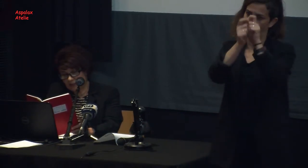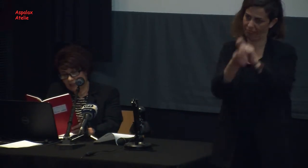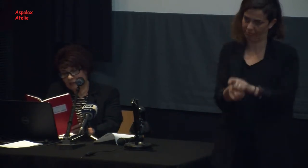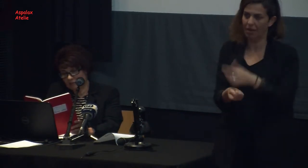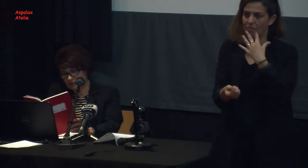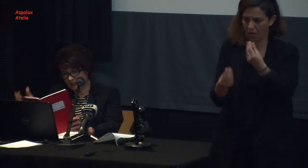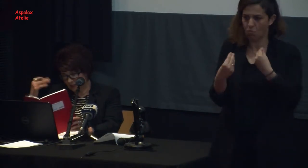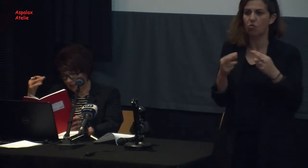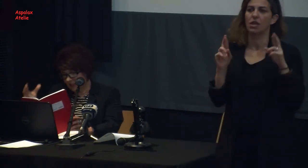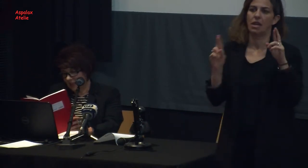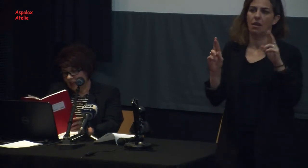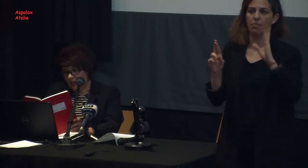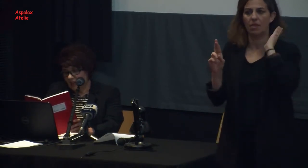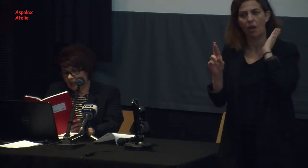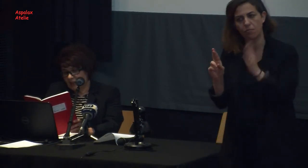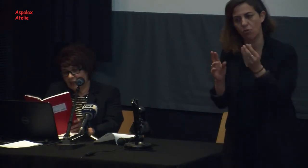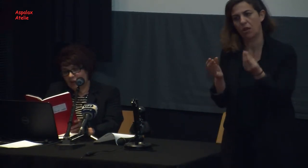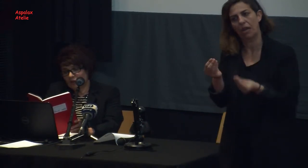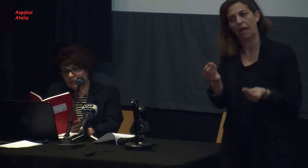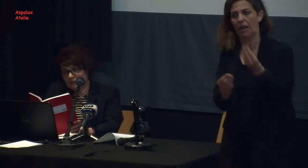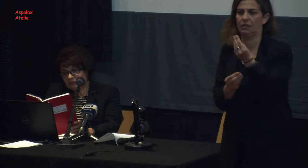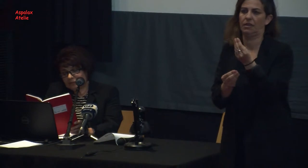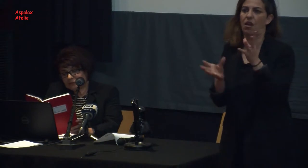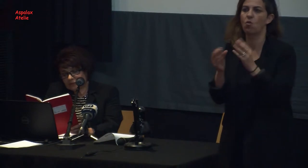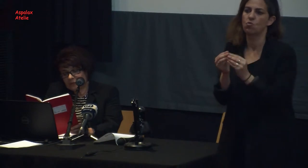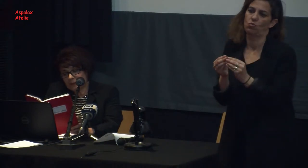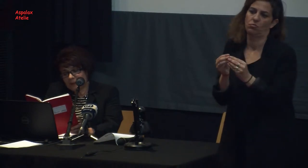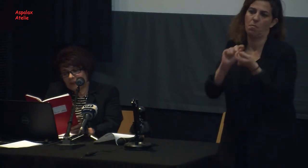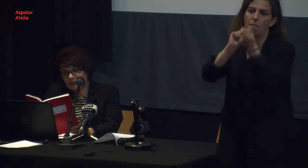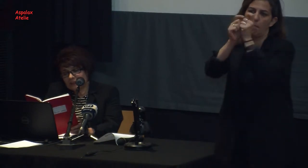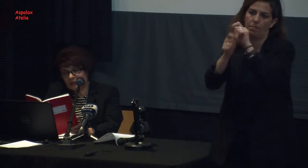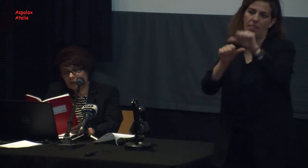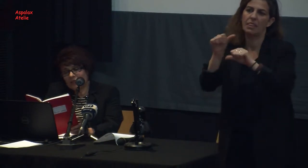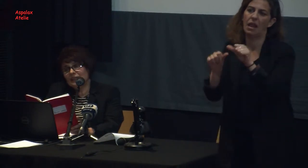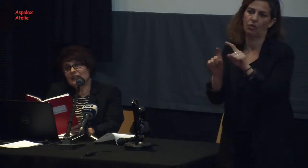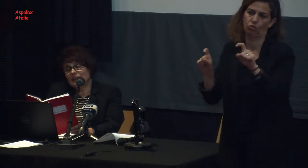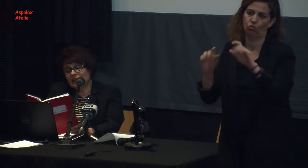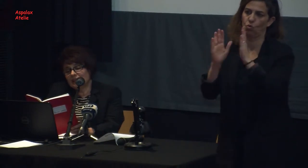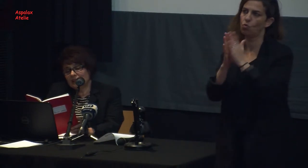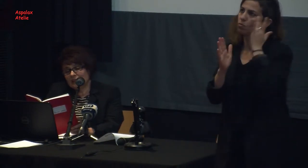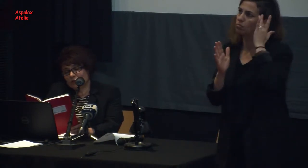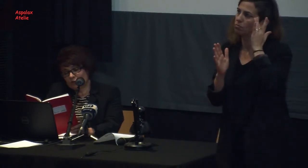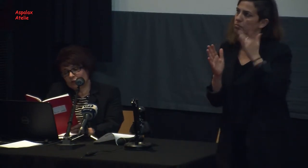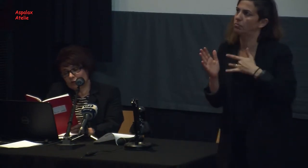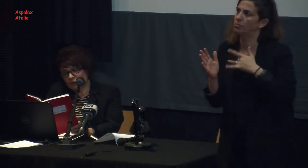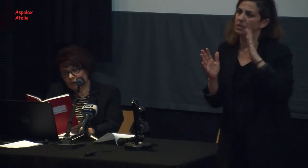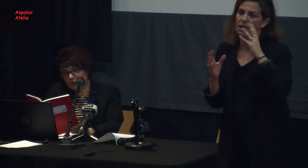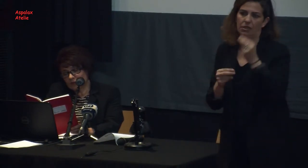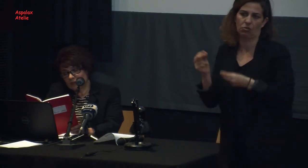ψυχιατρική μεταρρύθμιση. Διότι την εποχή